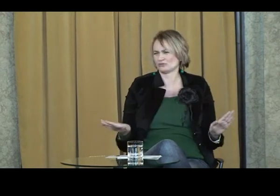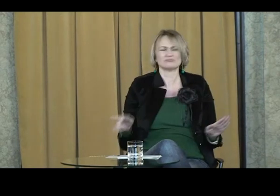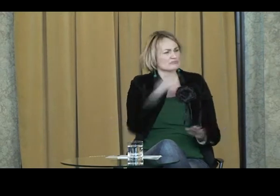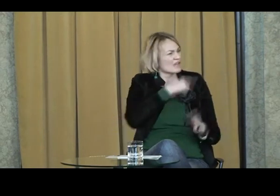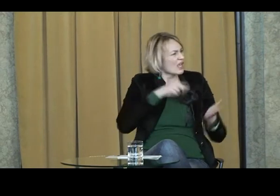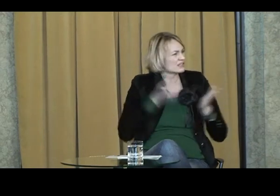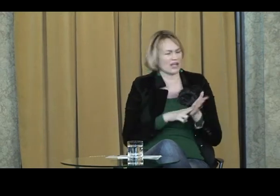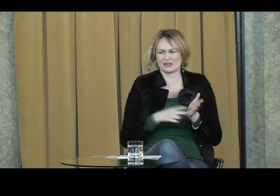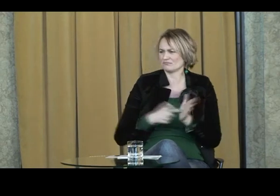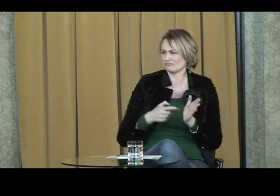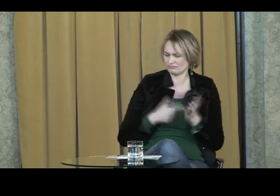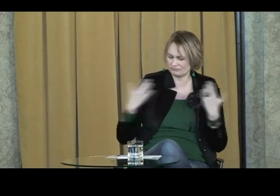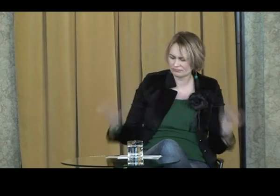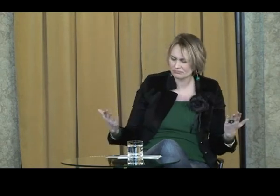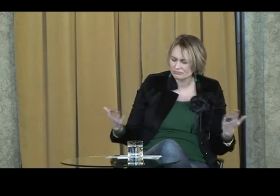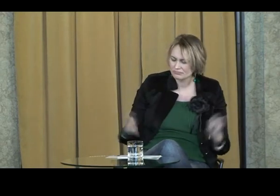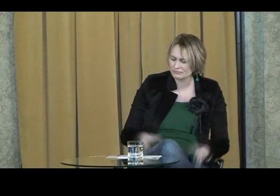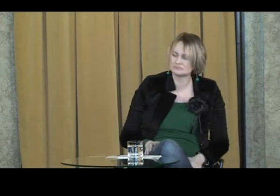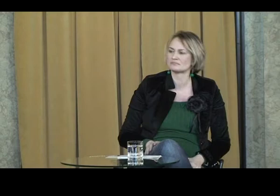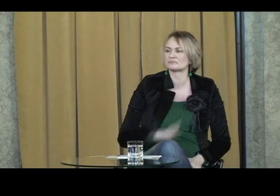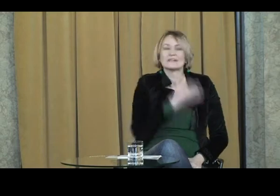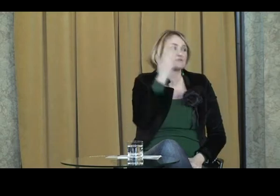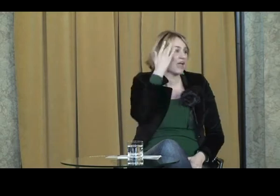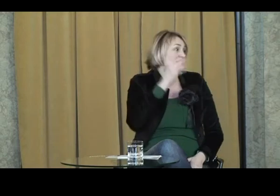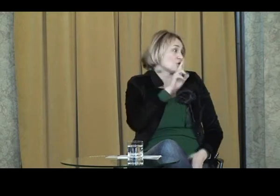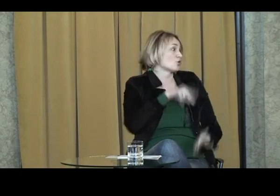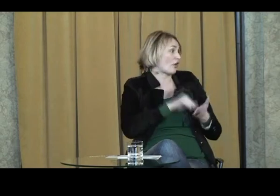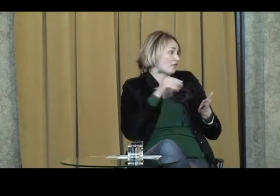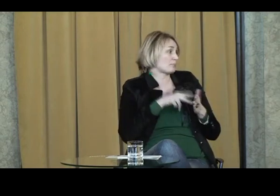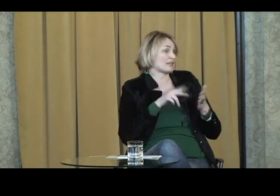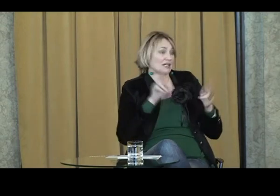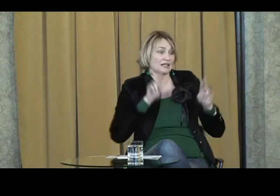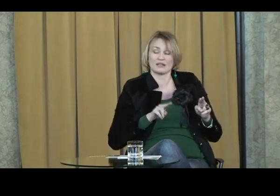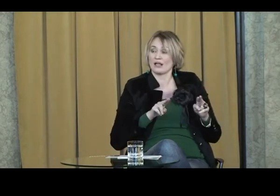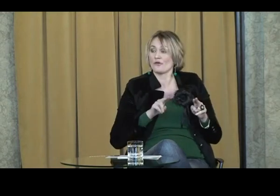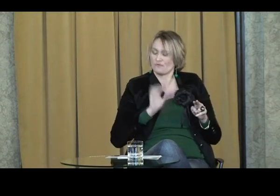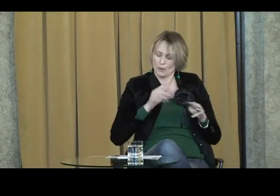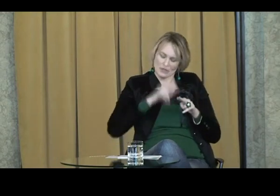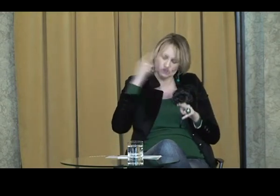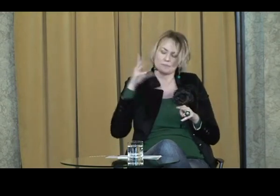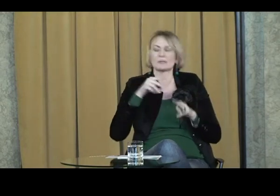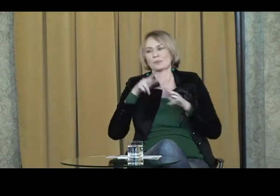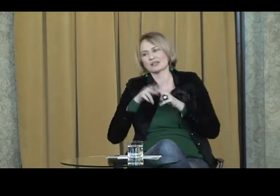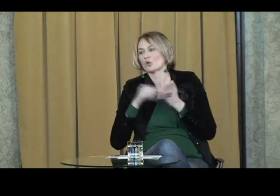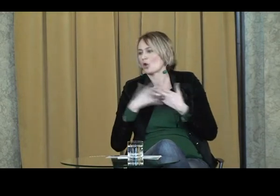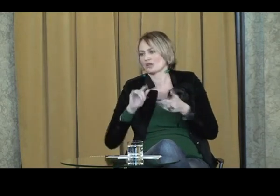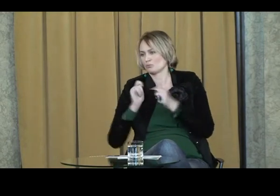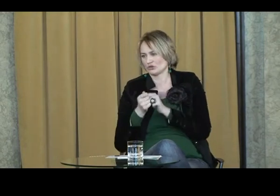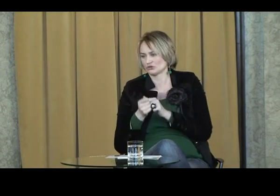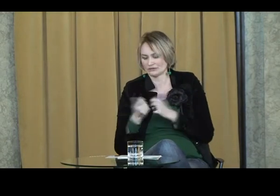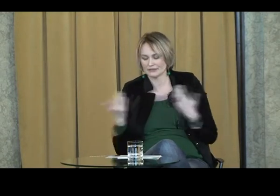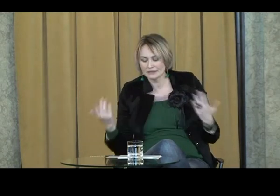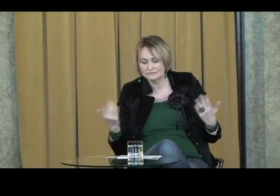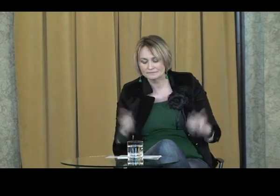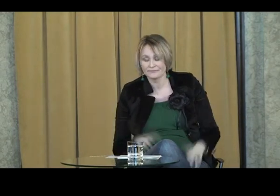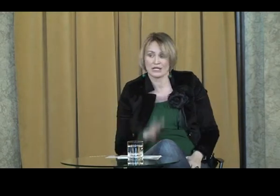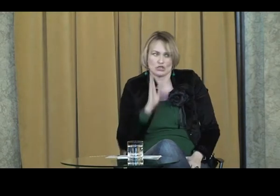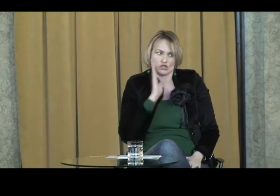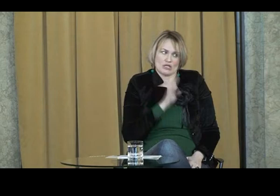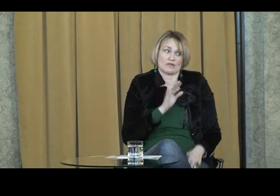Almosen, von denen wollen wir nichts mehr. Wir wollen Rechte. Die UN-Konvention für Menschen mit Behinderungen ist noch nicht komplett